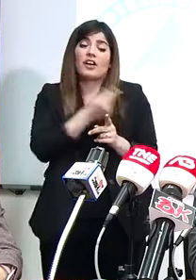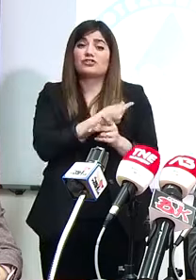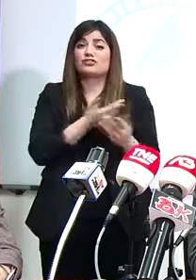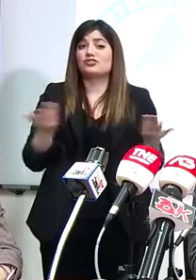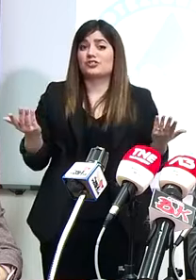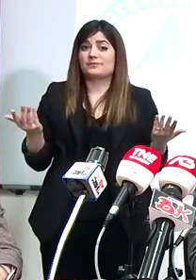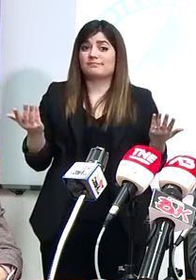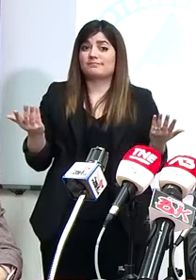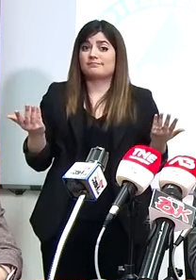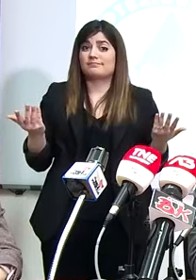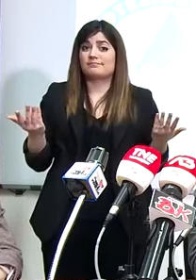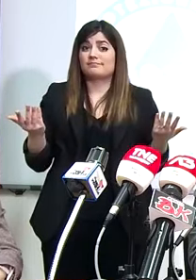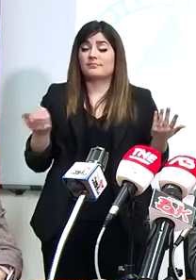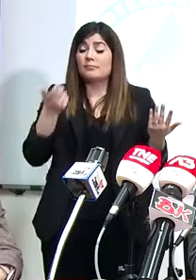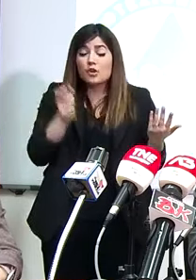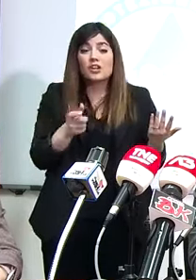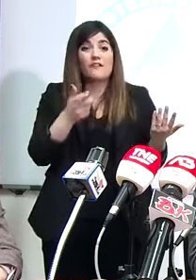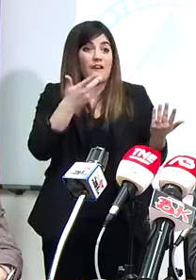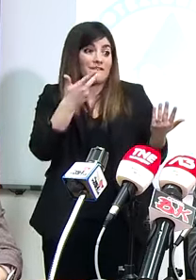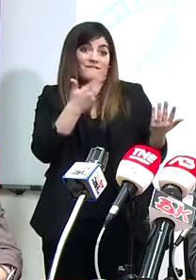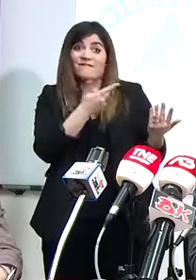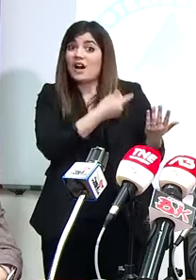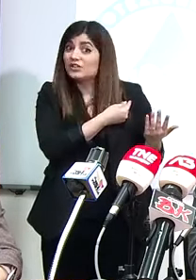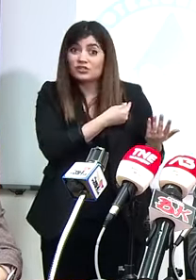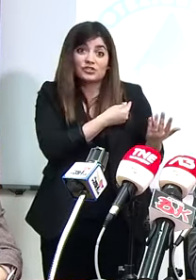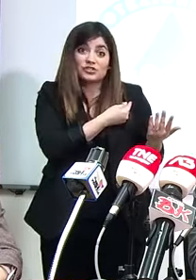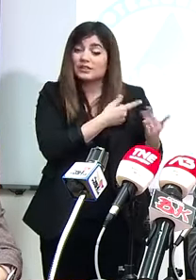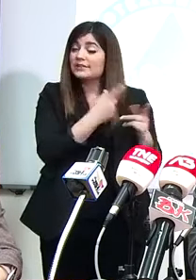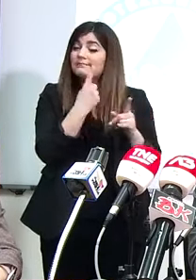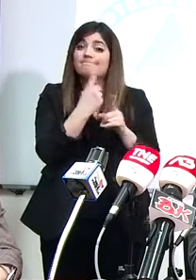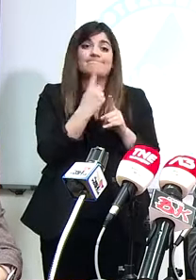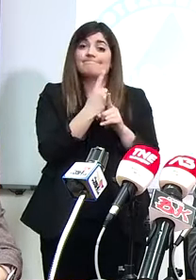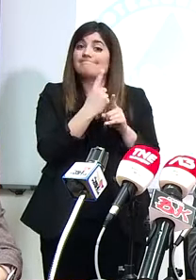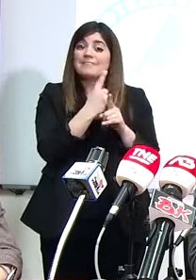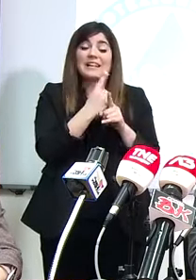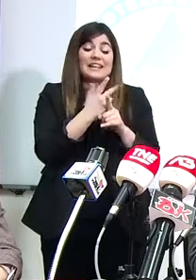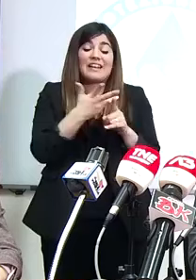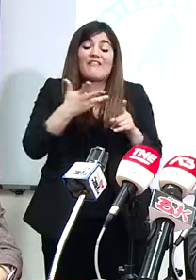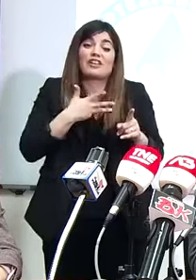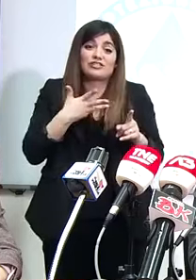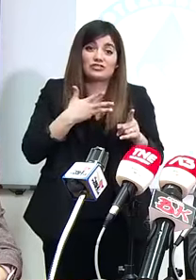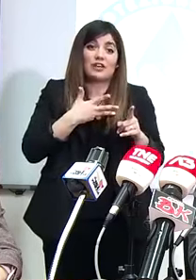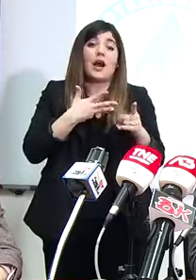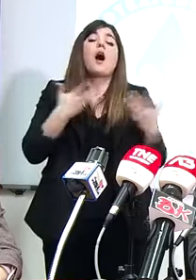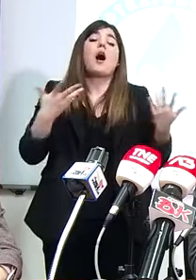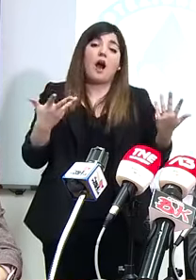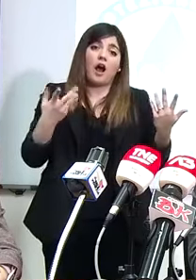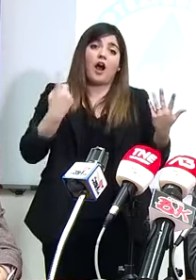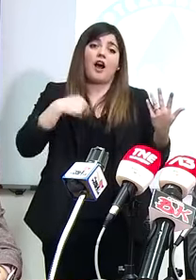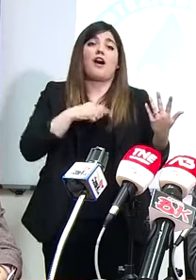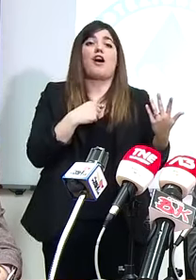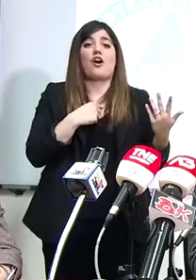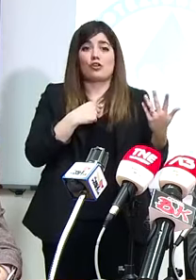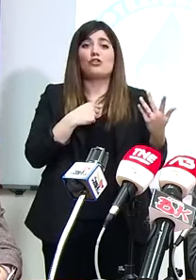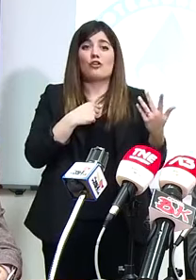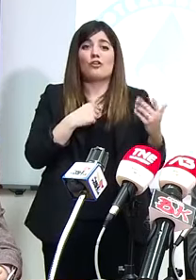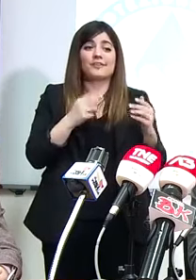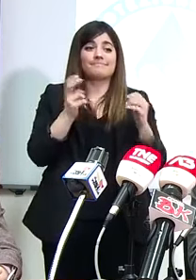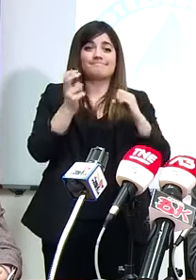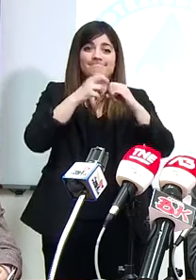vaccini sono la condizione sine qua non per affrontare questa partita capite che per noi è la vaccinazione significa tornare